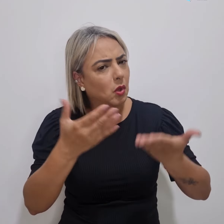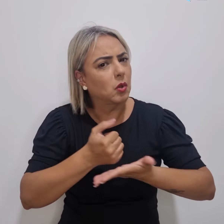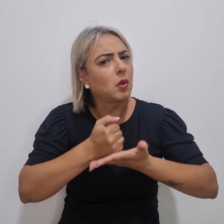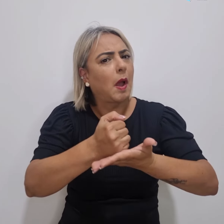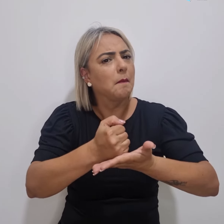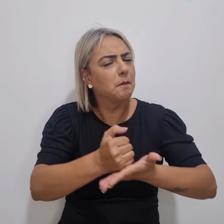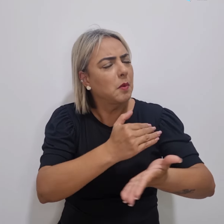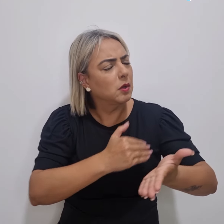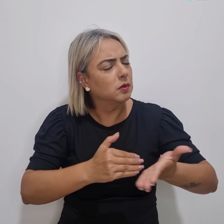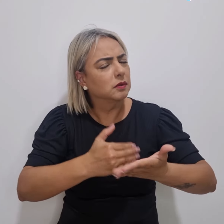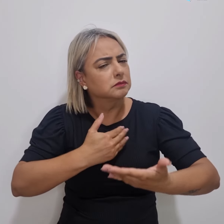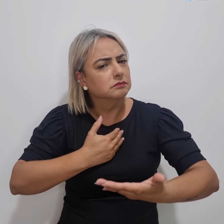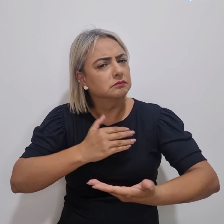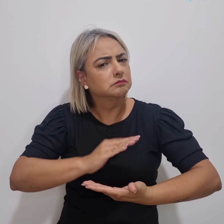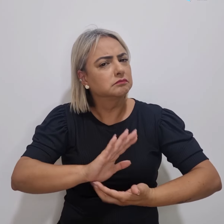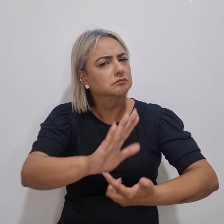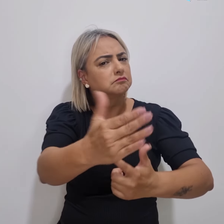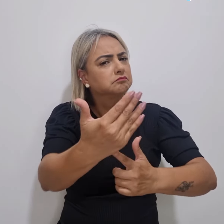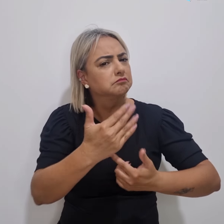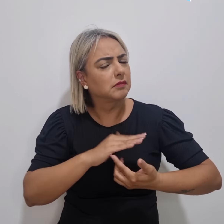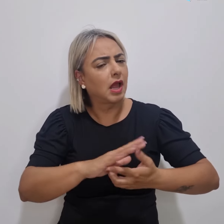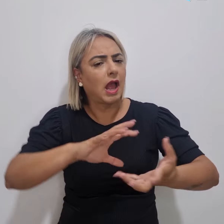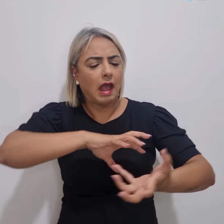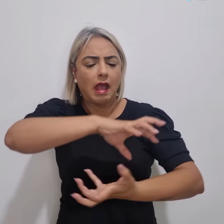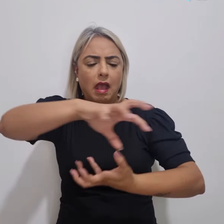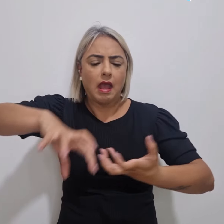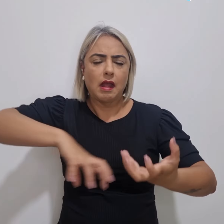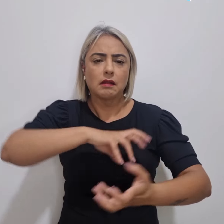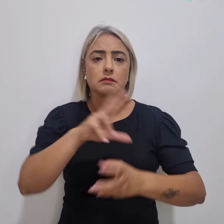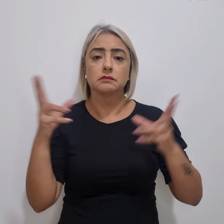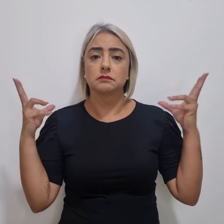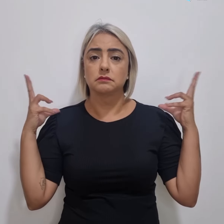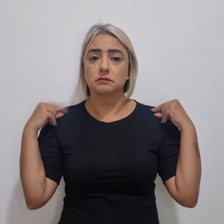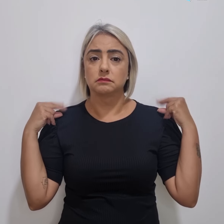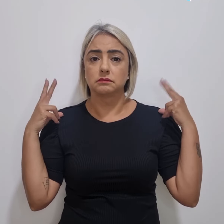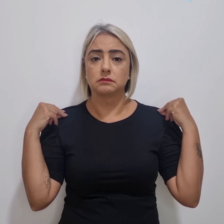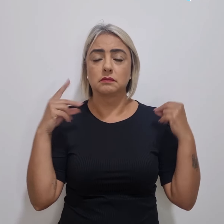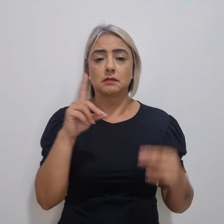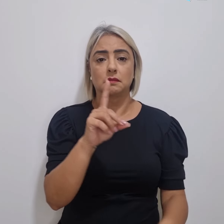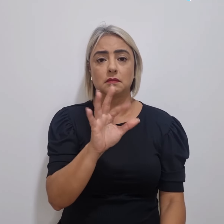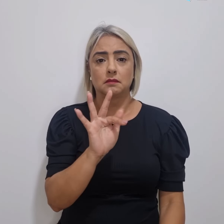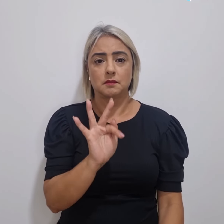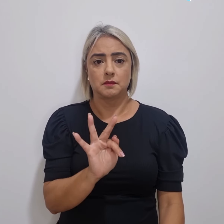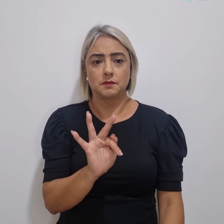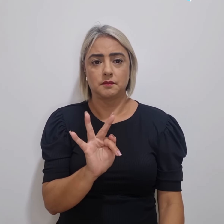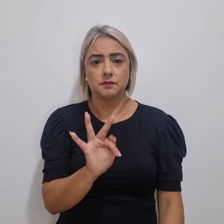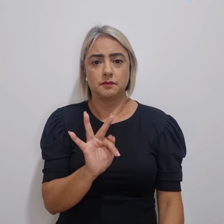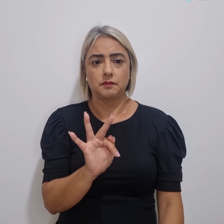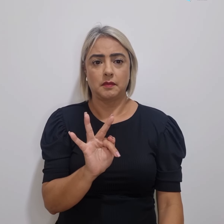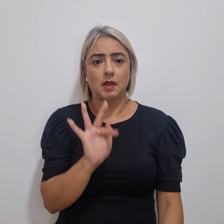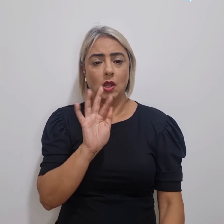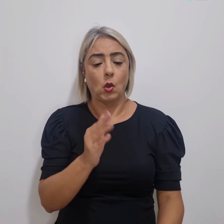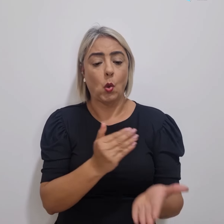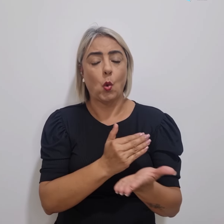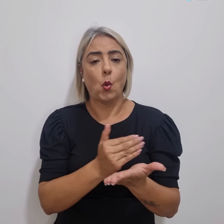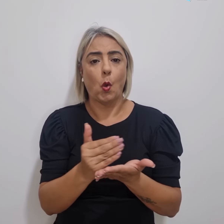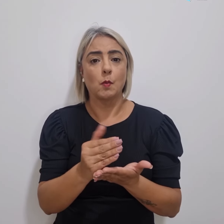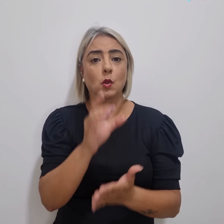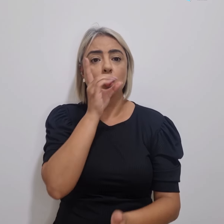e solidariedade à greve dos rodoviários do Distrito Federal, deflagrada neste domingo 5,